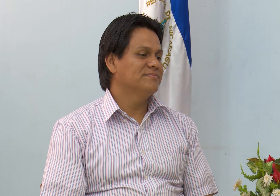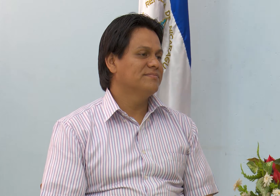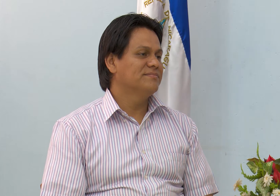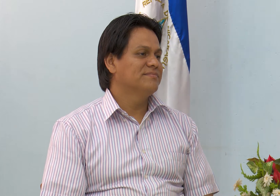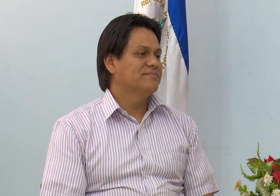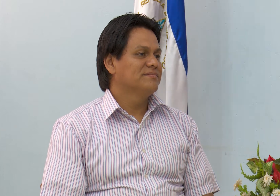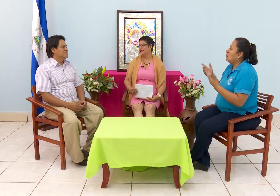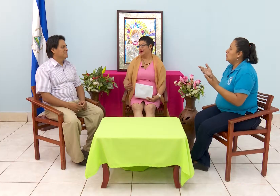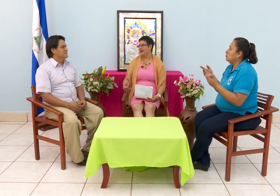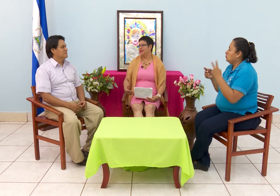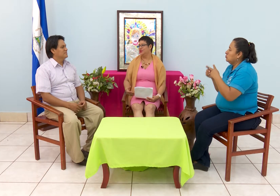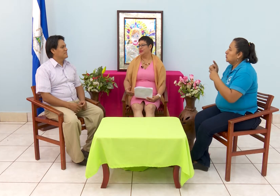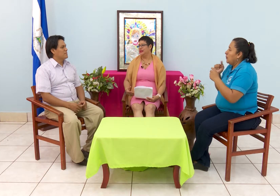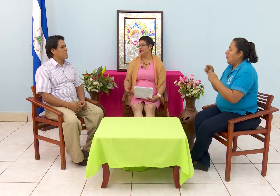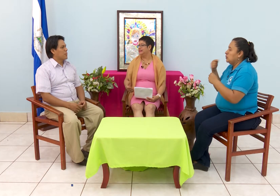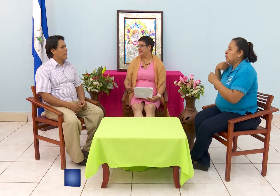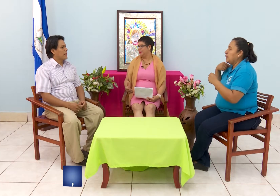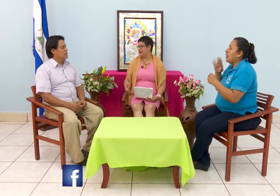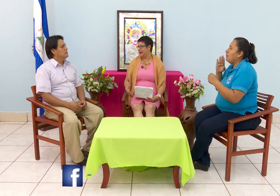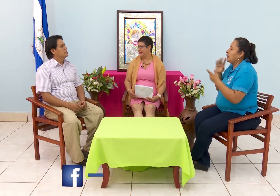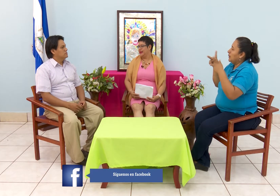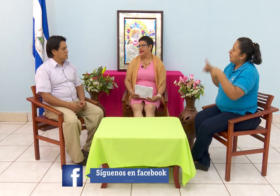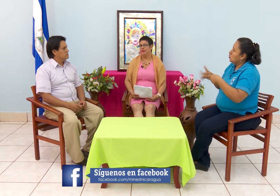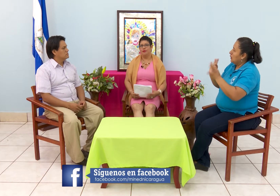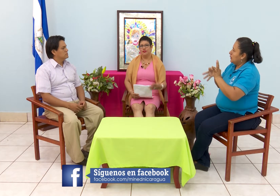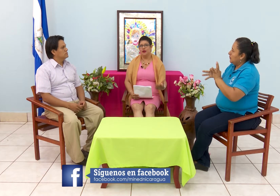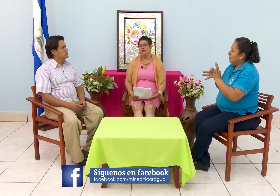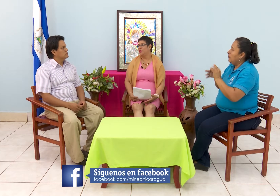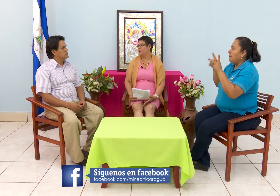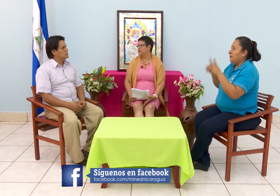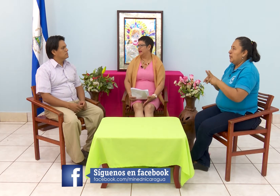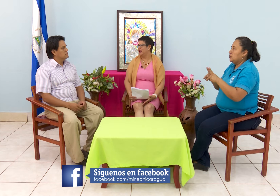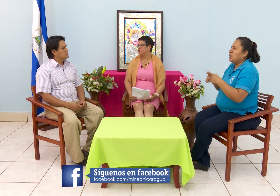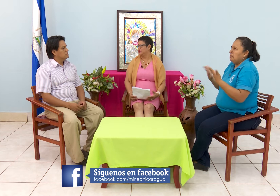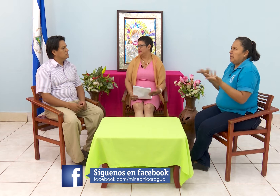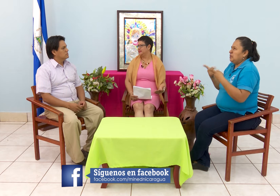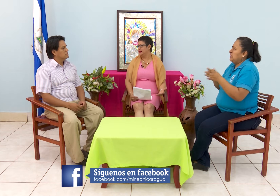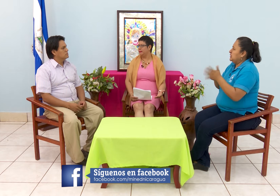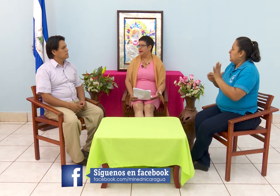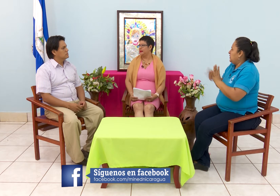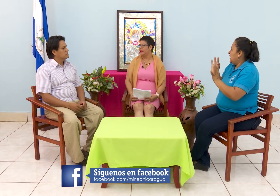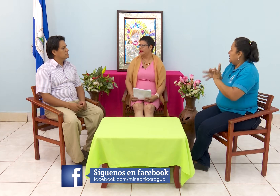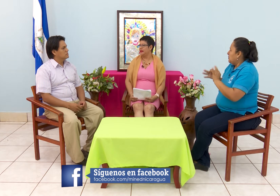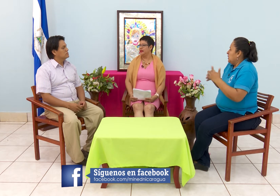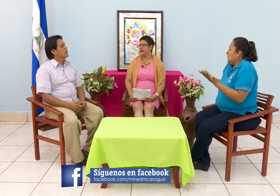siempre nos estás hablando del intérprete, y la población a lo mejor preguntará qué cosa es intérprete